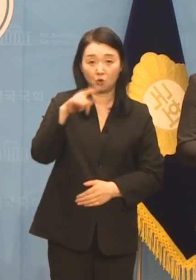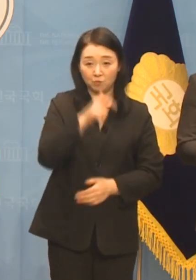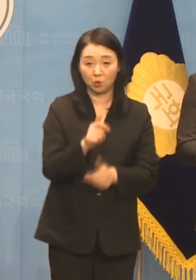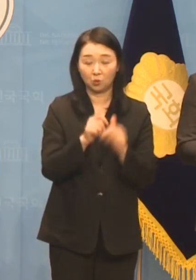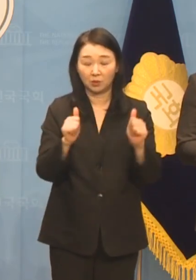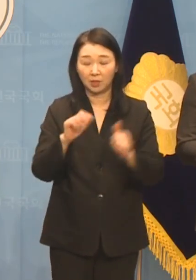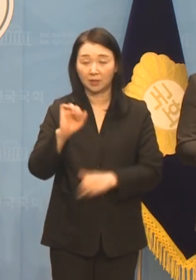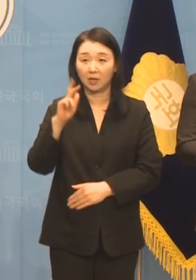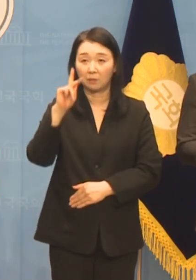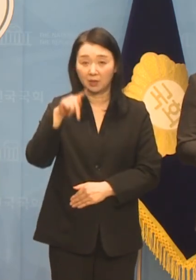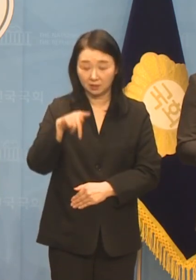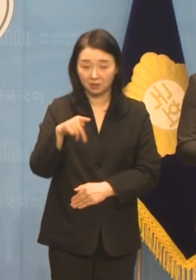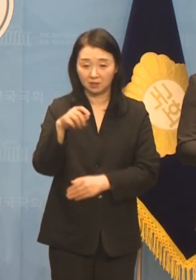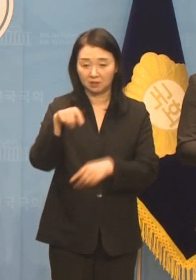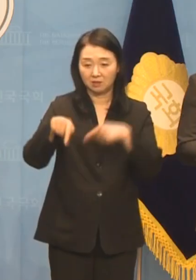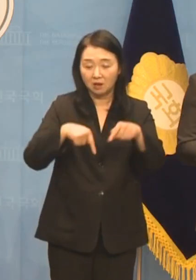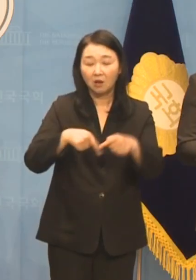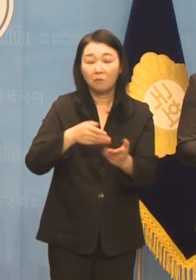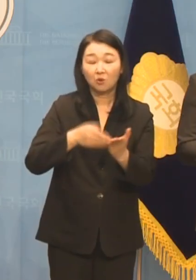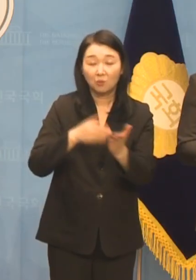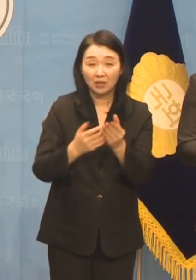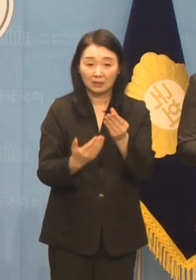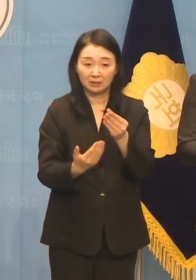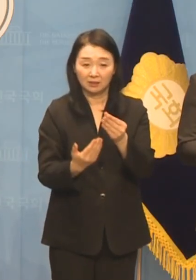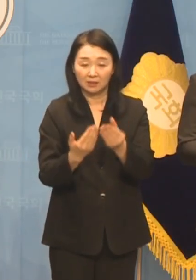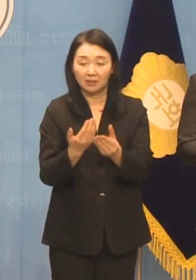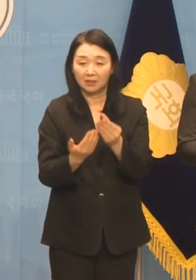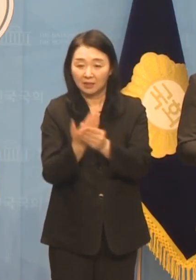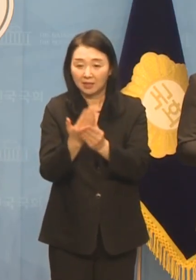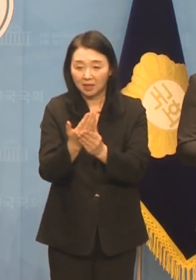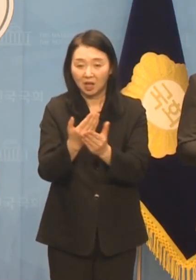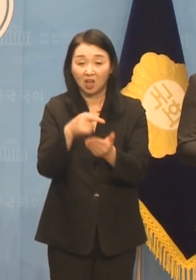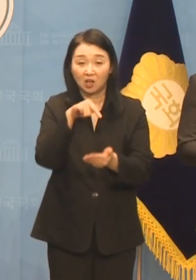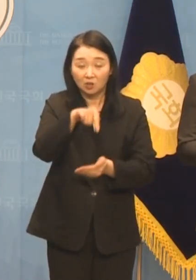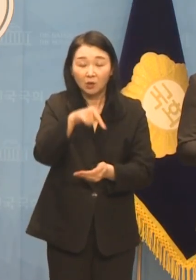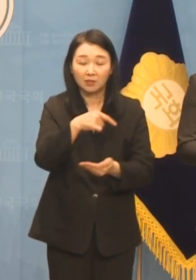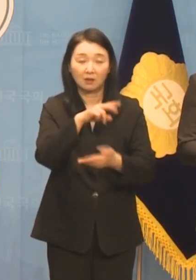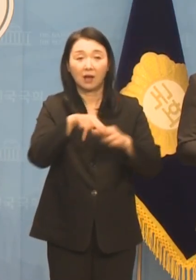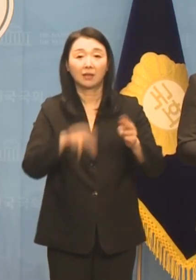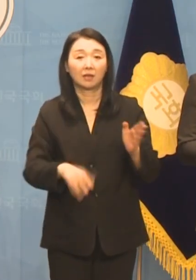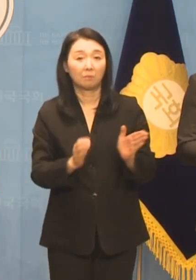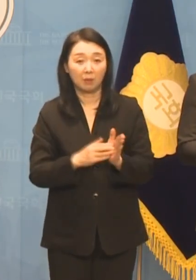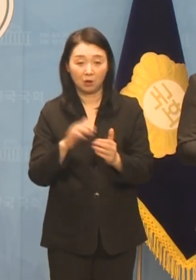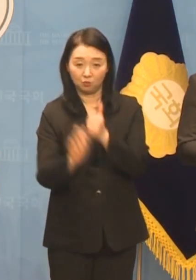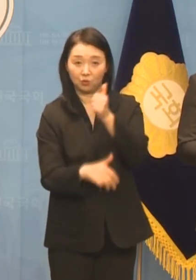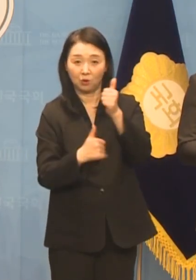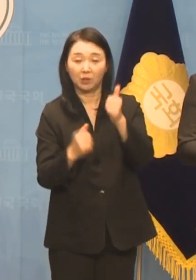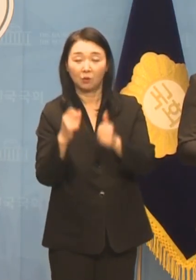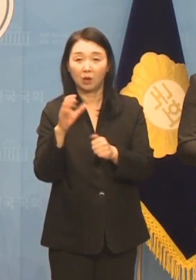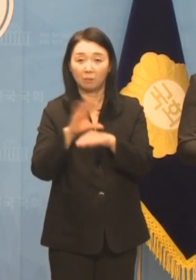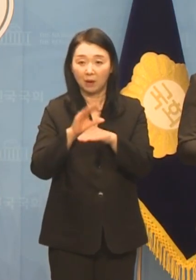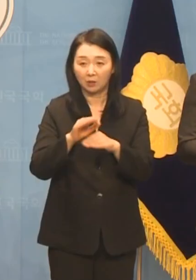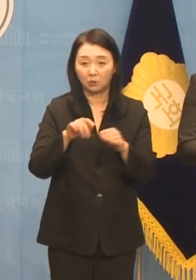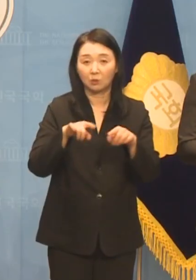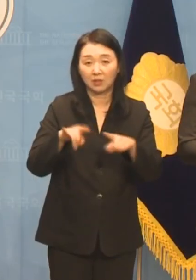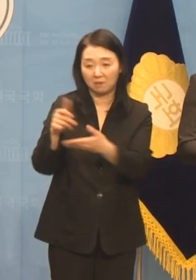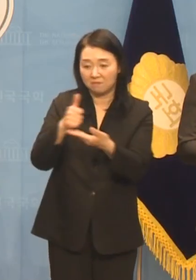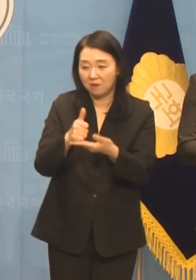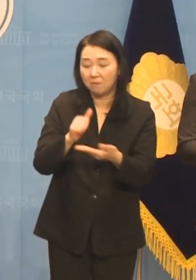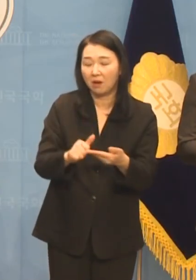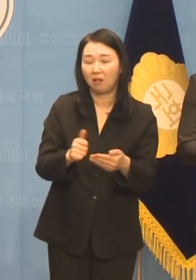KBS 시사 프로그램 사사건건의 패널에서 하차하였습니다. 우리 위원회는 그간 방송사의 패널